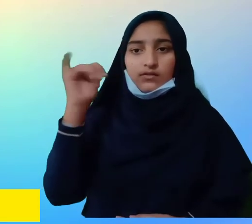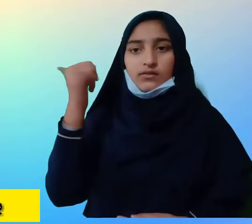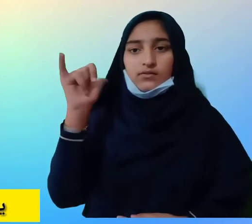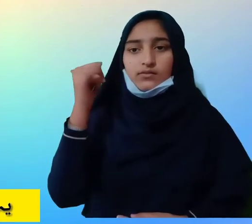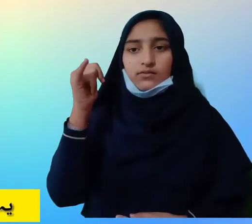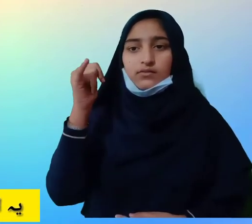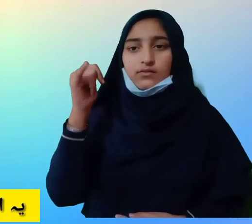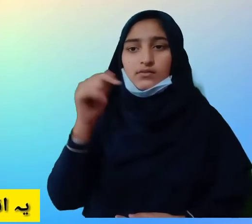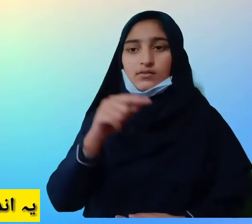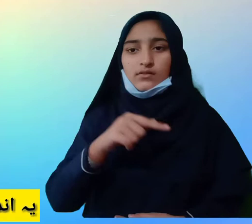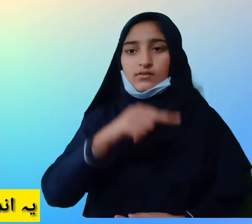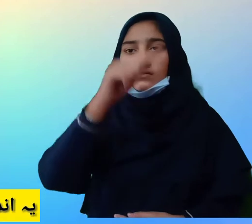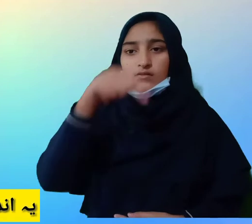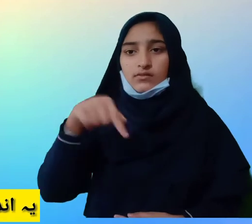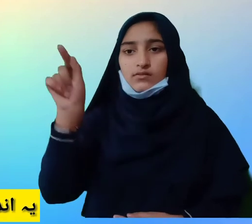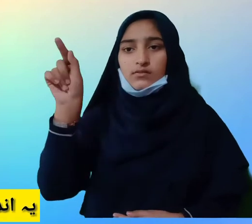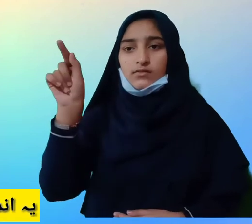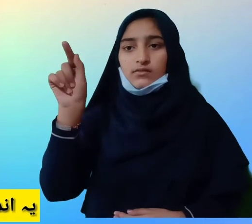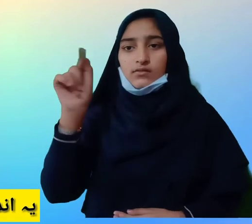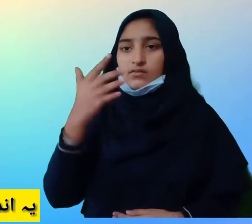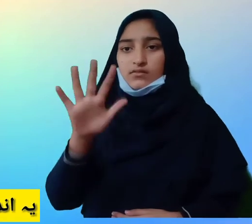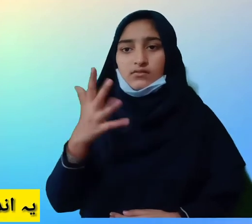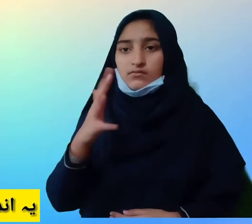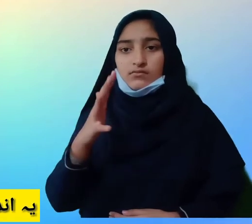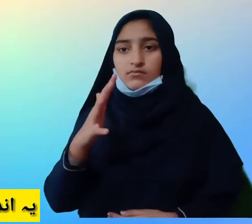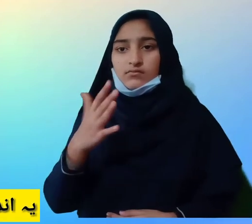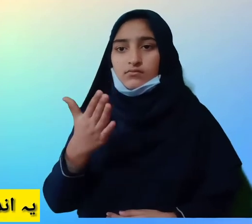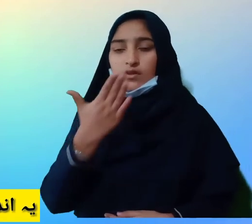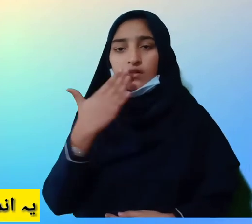अंदाजा ठीक नहीं है।